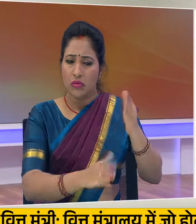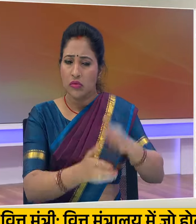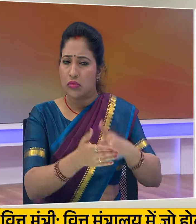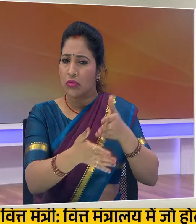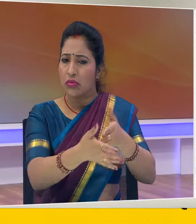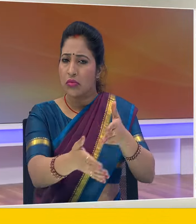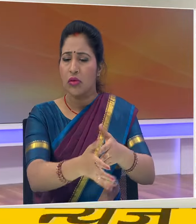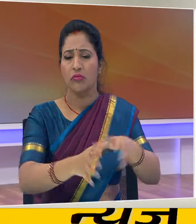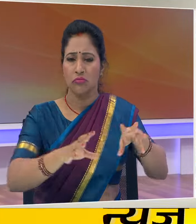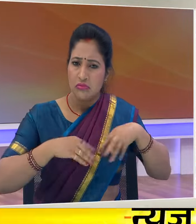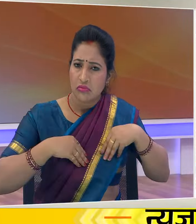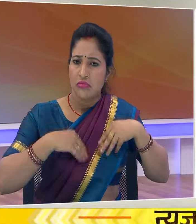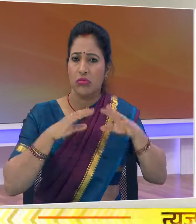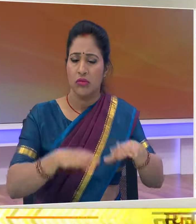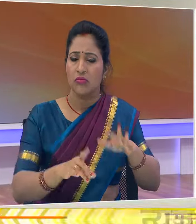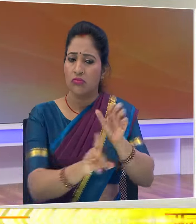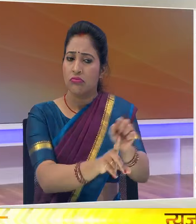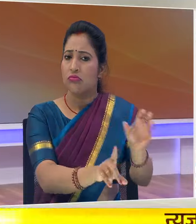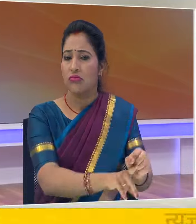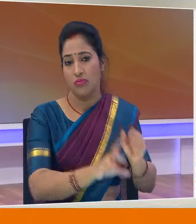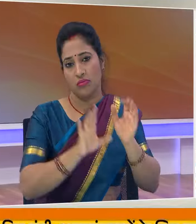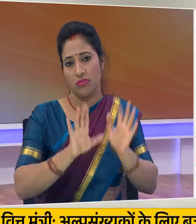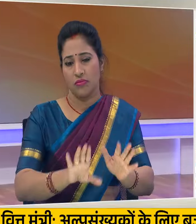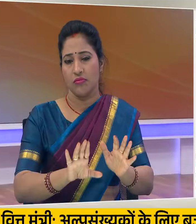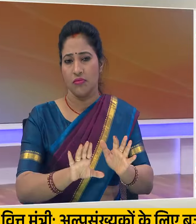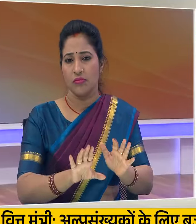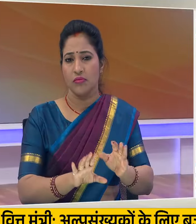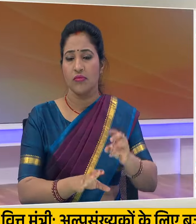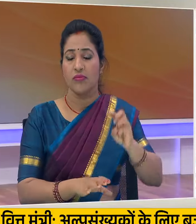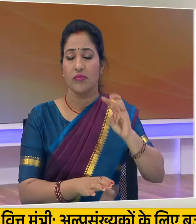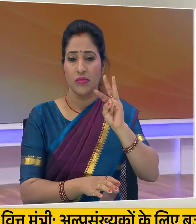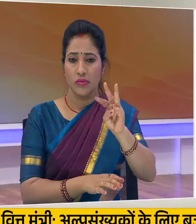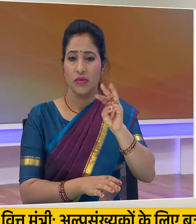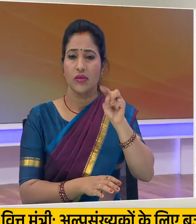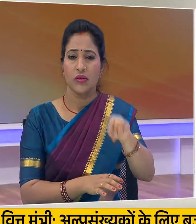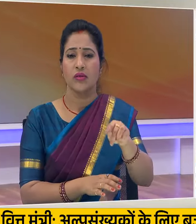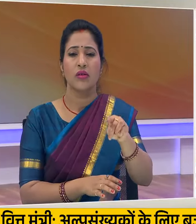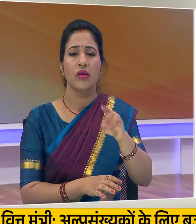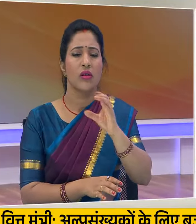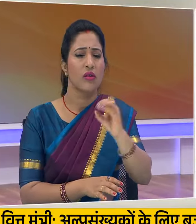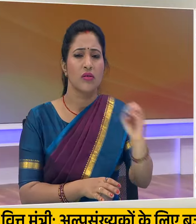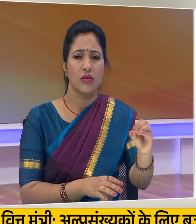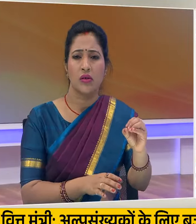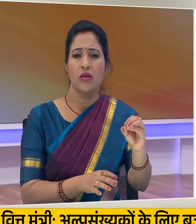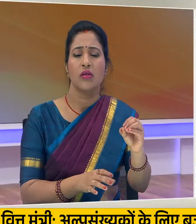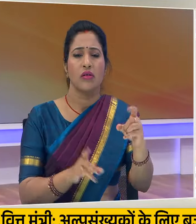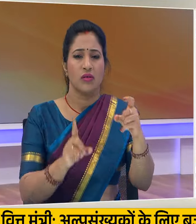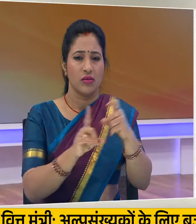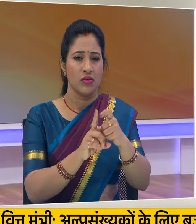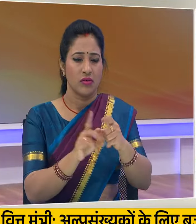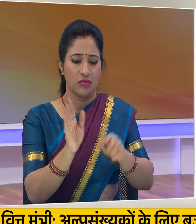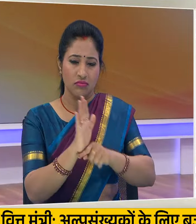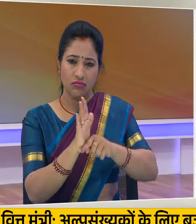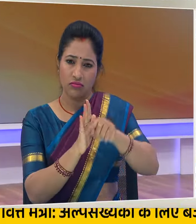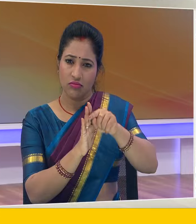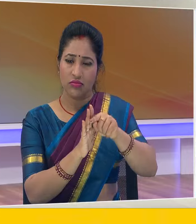एक्सेप्ट करने वाला और उसको एड्रेस करने वाला बजट है। ये 360 डिग्री इंपैक्टफुल बजट है।